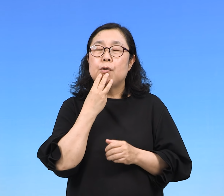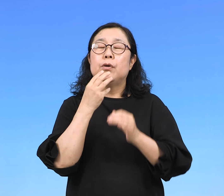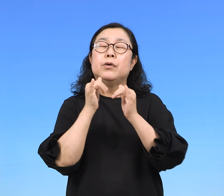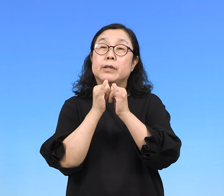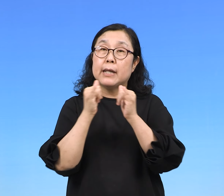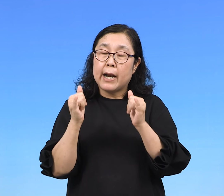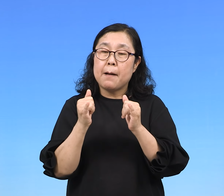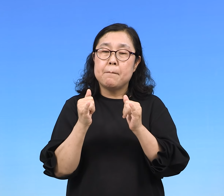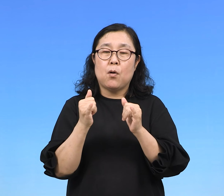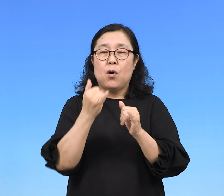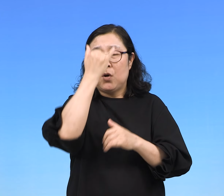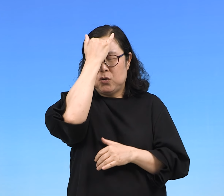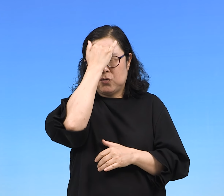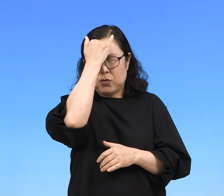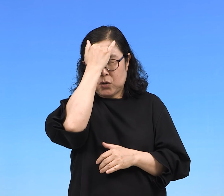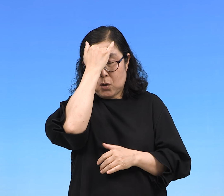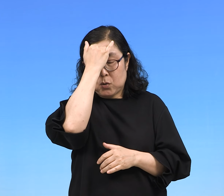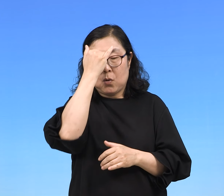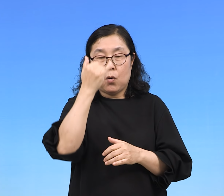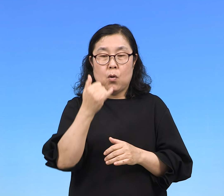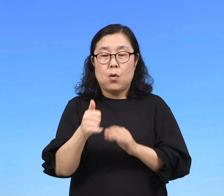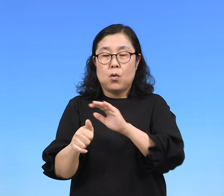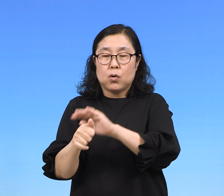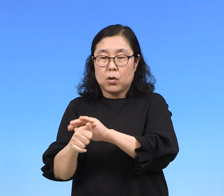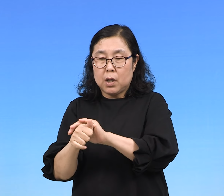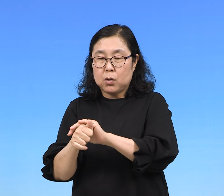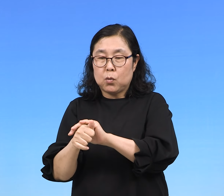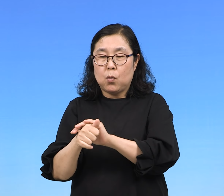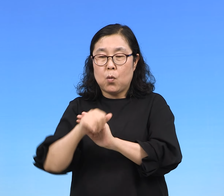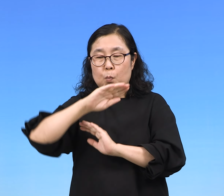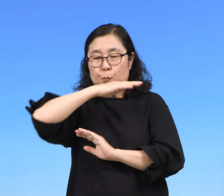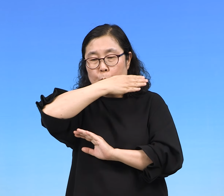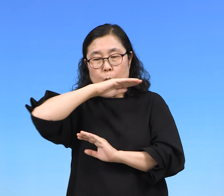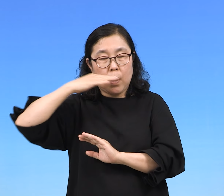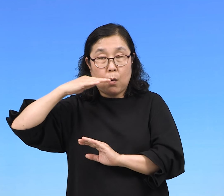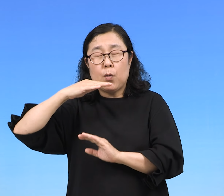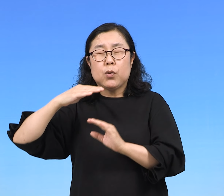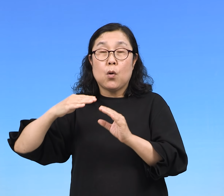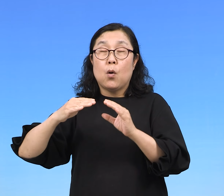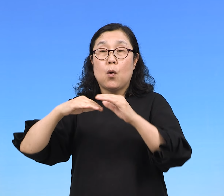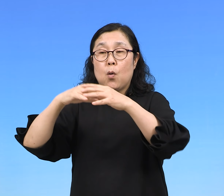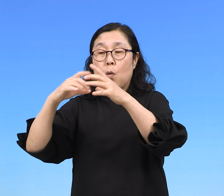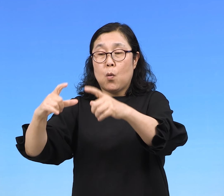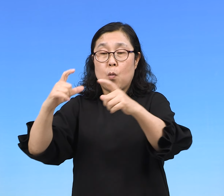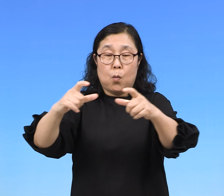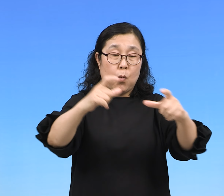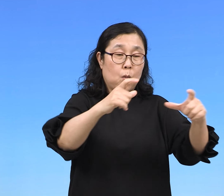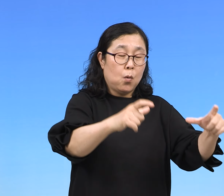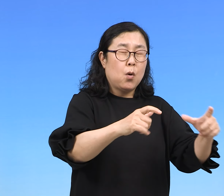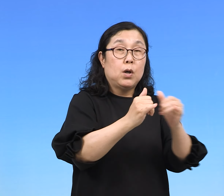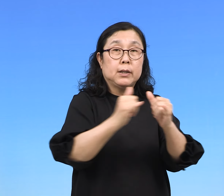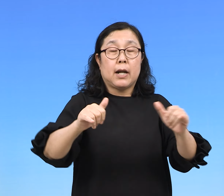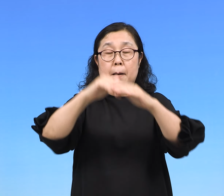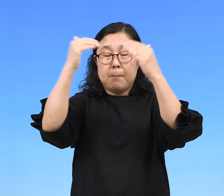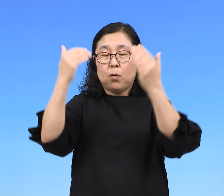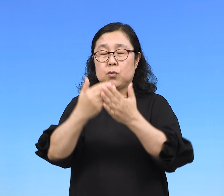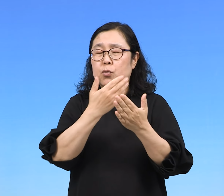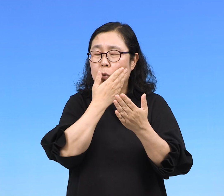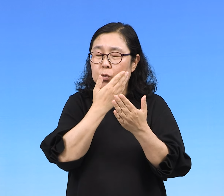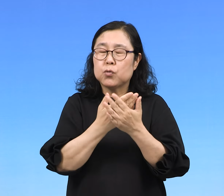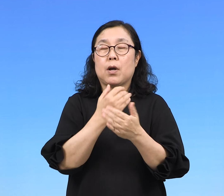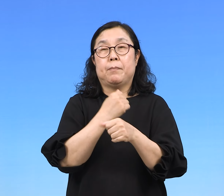서울 분들도, 충청도 분들도, 경상도 분들도, 강원도 분들도 모두가 다 소중하고,